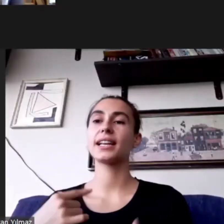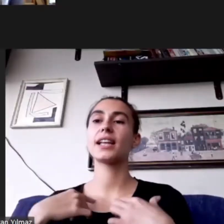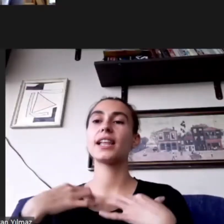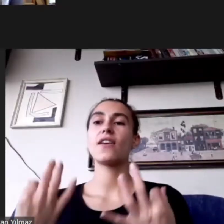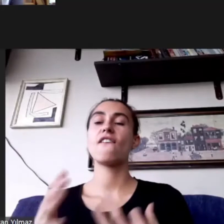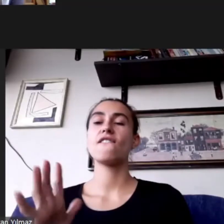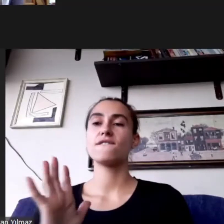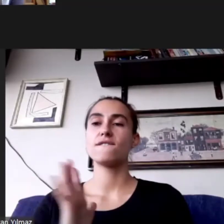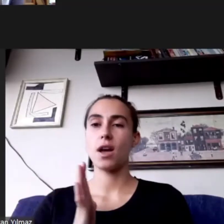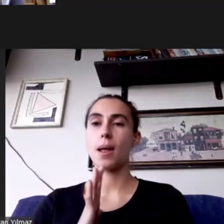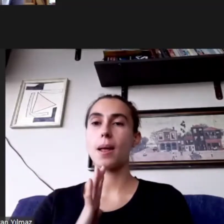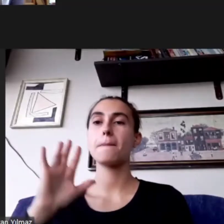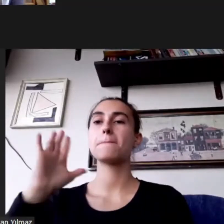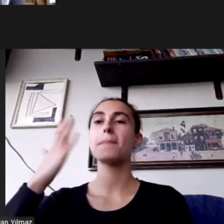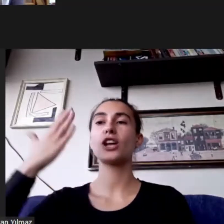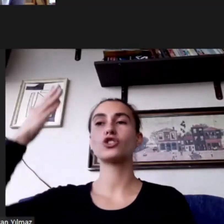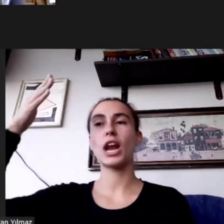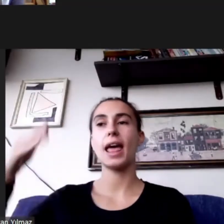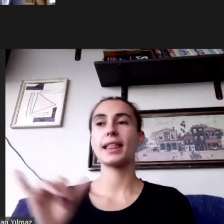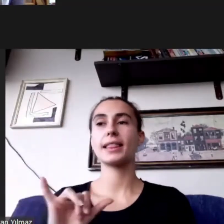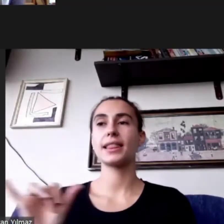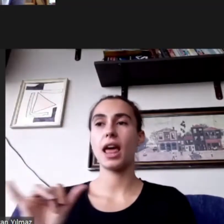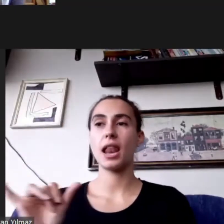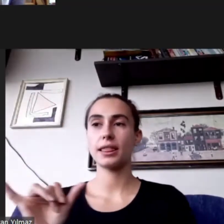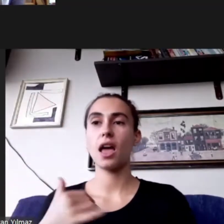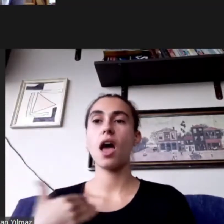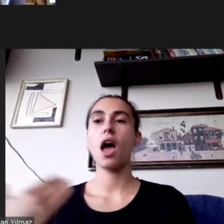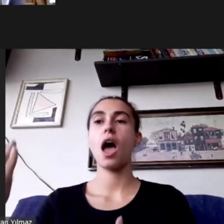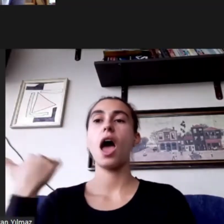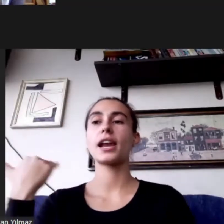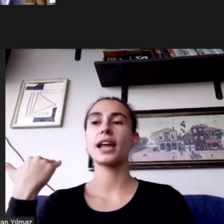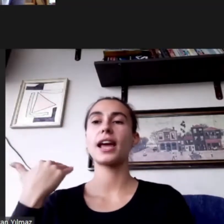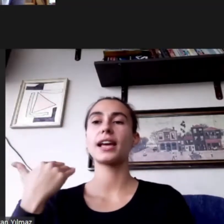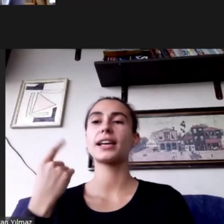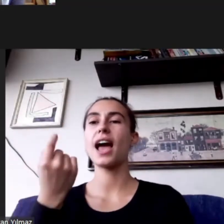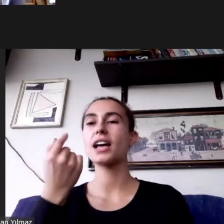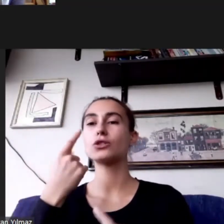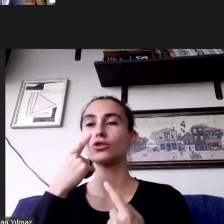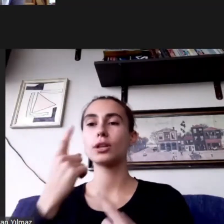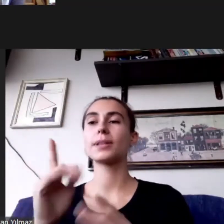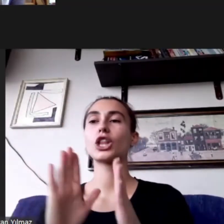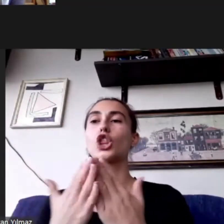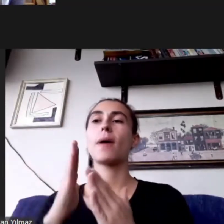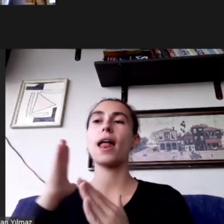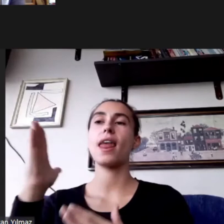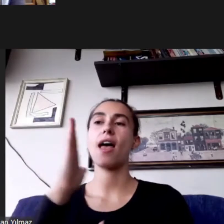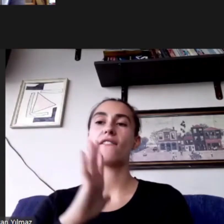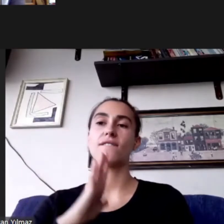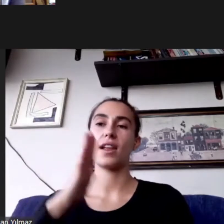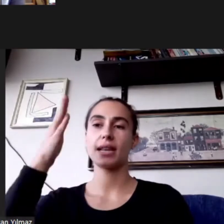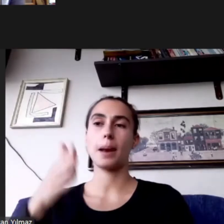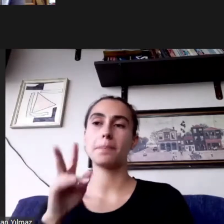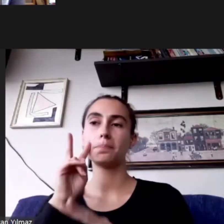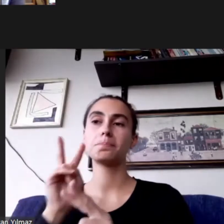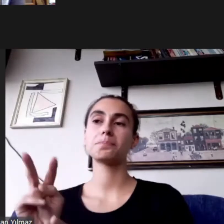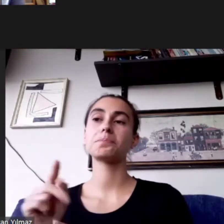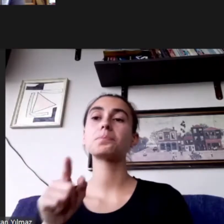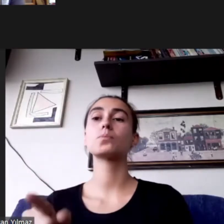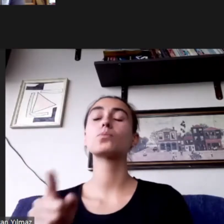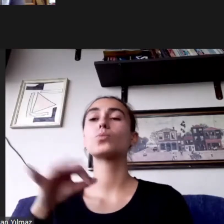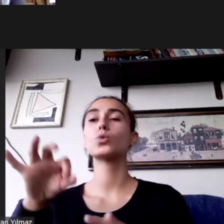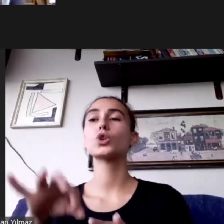giyiyorum. Bir pencerenin yanında oturuyorum. Arka planımda kısmen görünen bir kütüphane var. Ve bugün